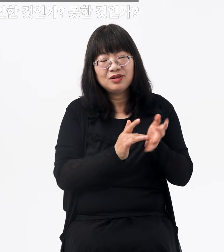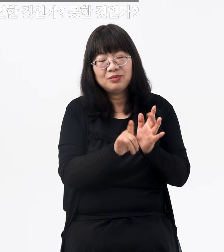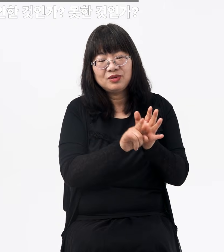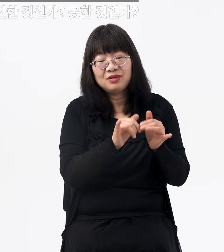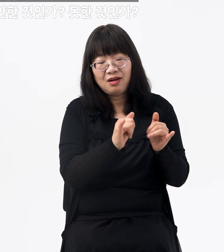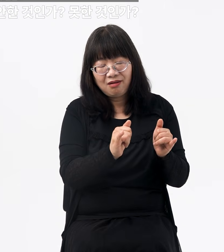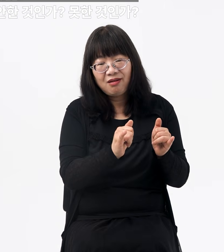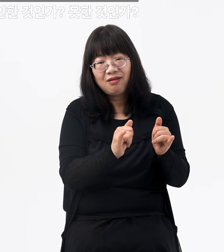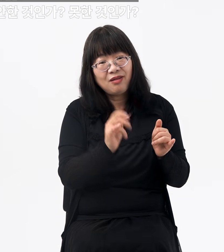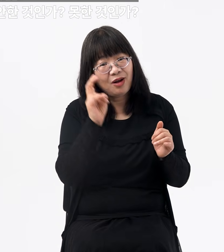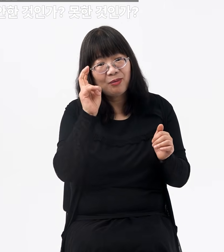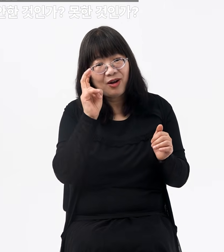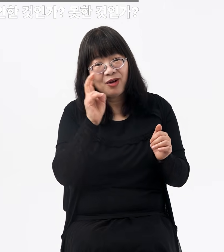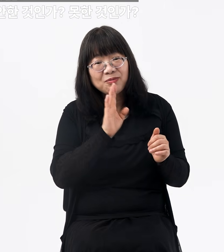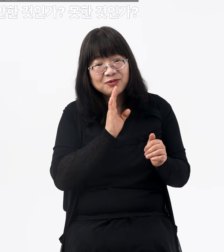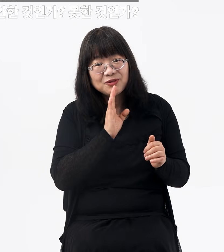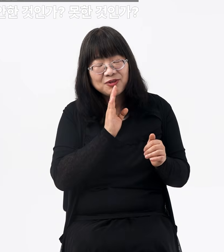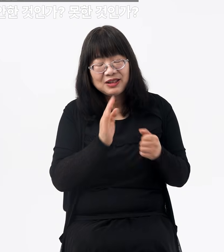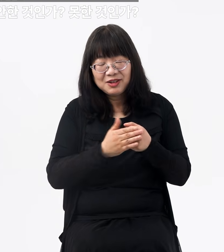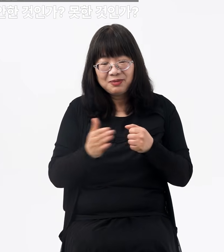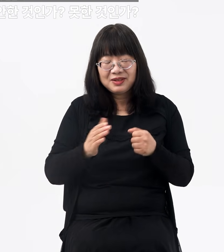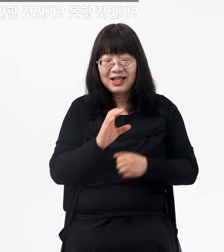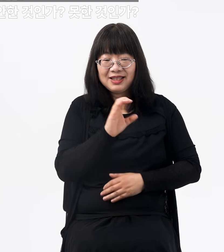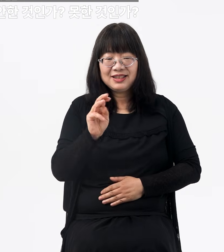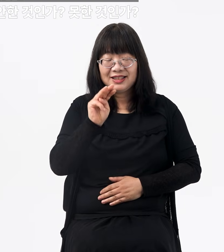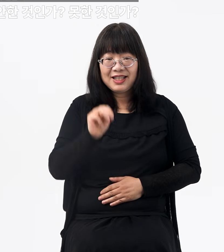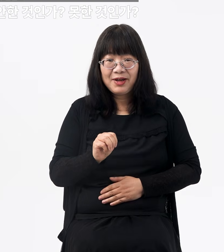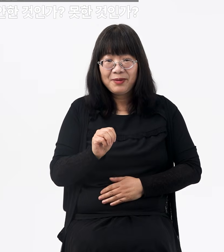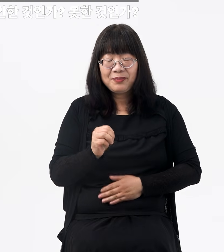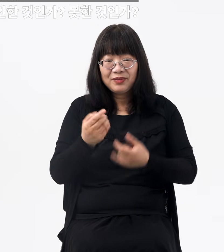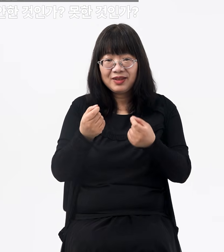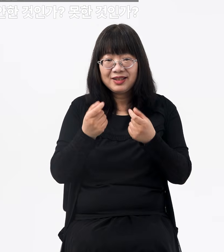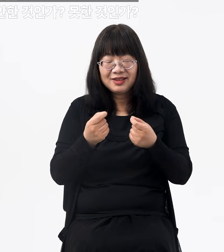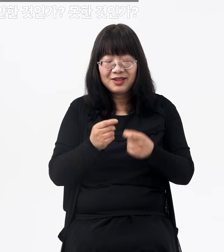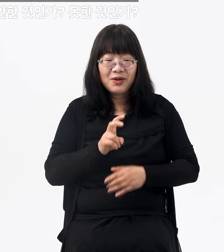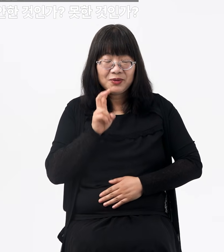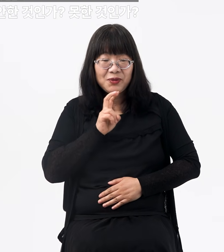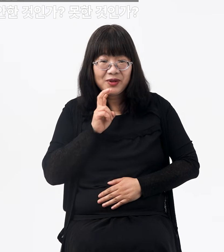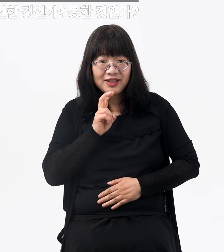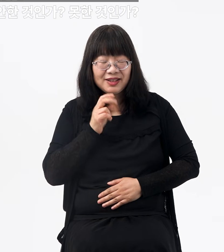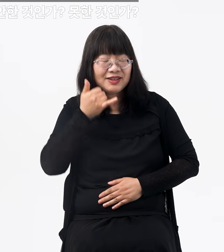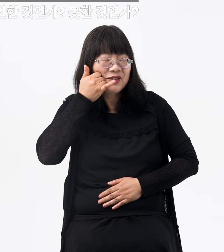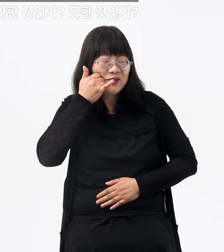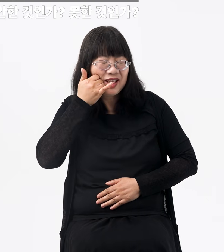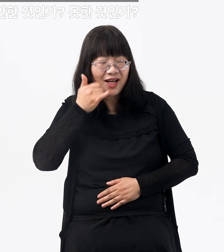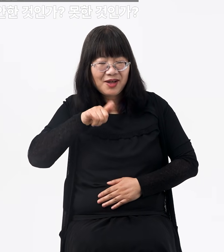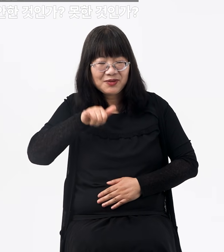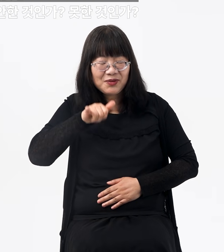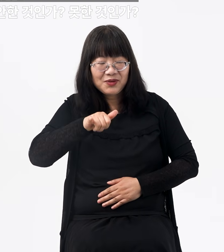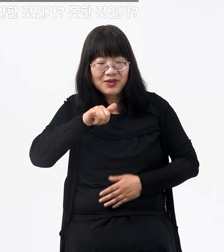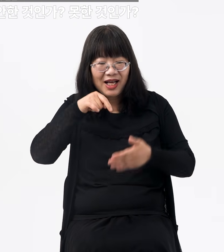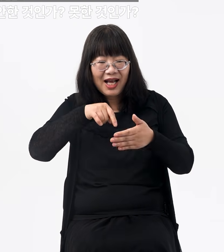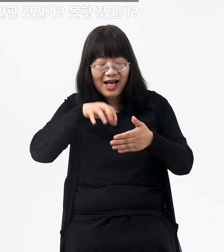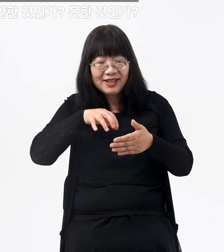크리스찬들이겠죠, 대부분. 그래서 CCM이나 그런 컬러링 노래소리가 나오면 가슴이 덜컥